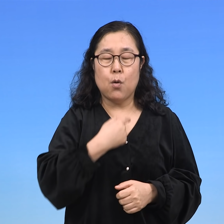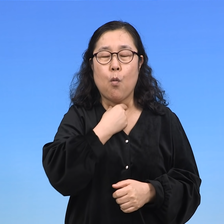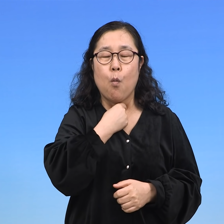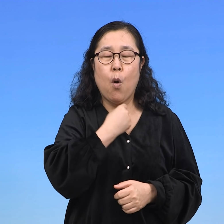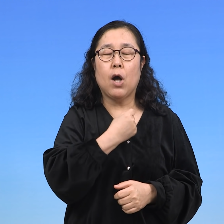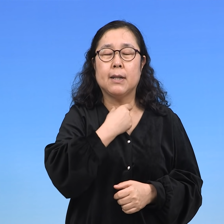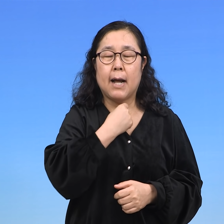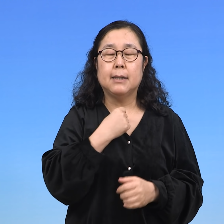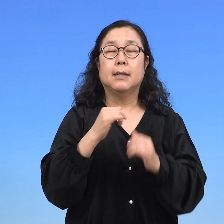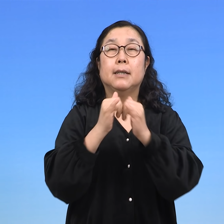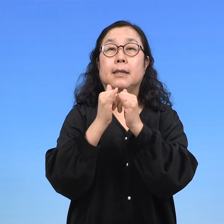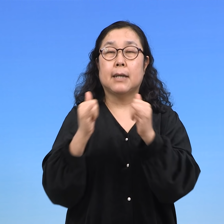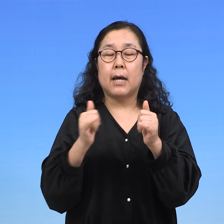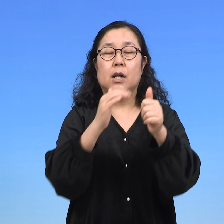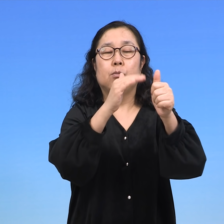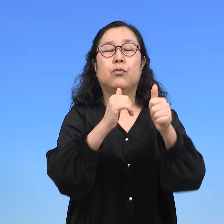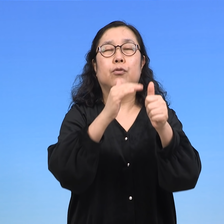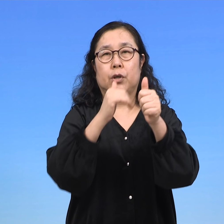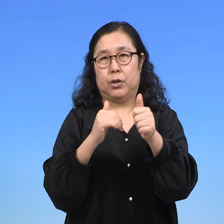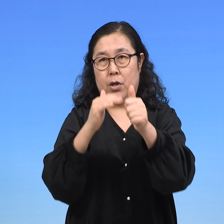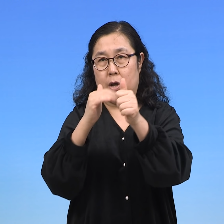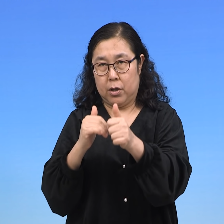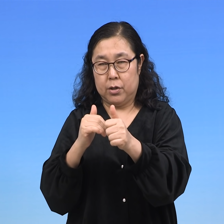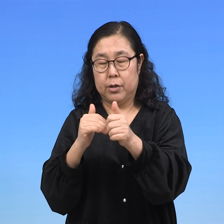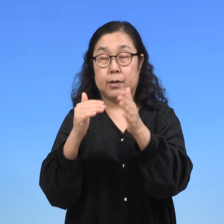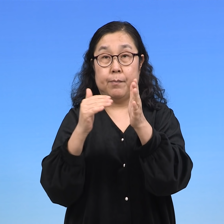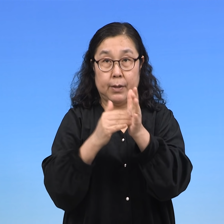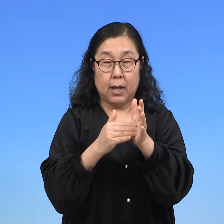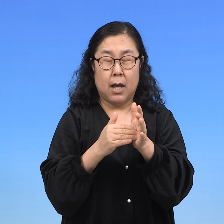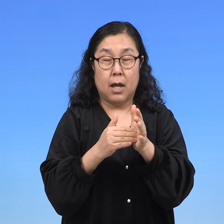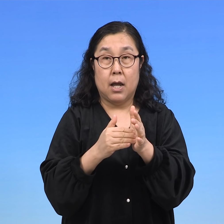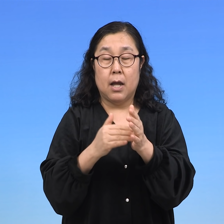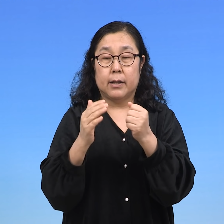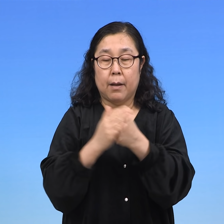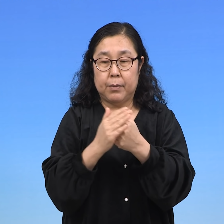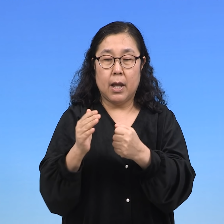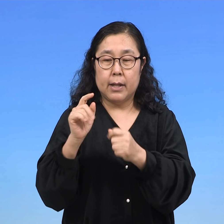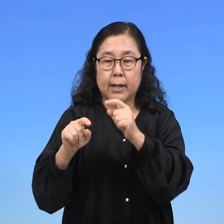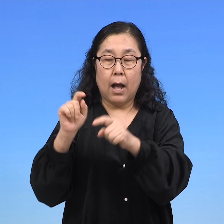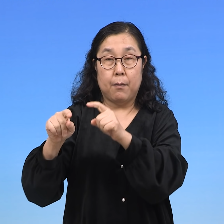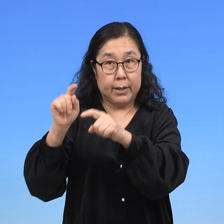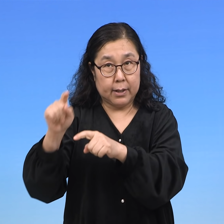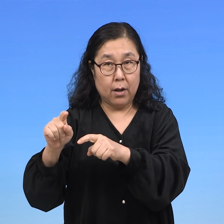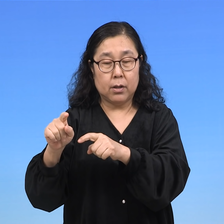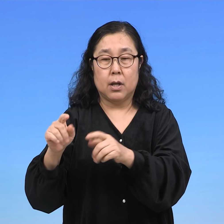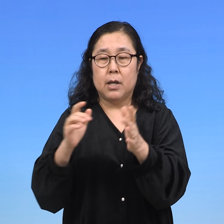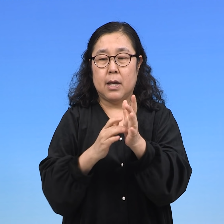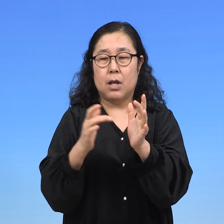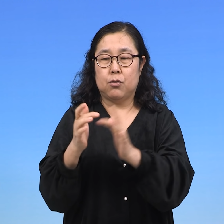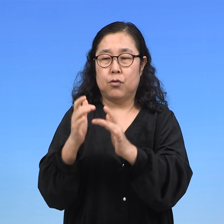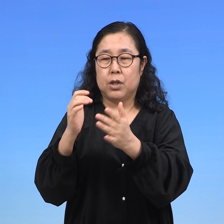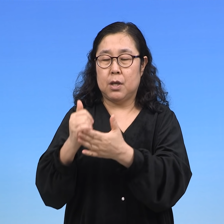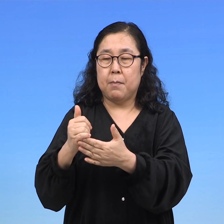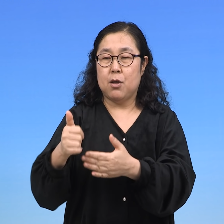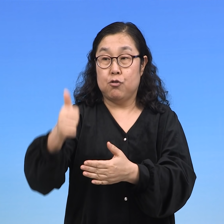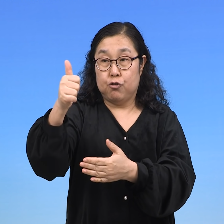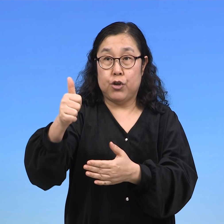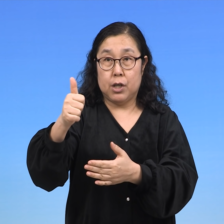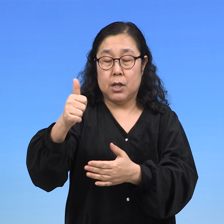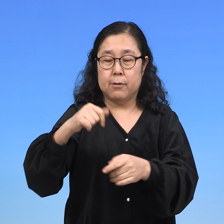자기가 원하는 자들을 부르시니 나온지라. 이 하나님의 주도하심을, 예수 그리스도의